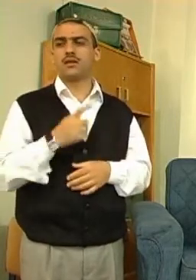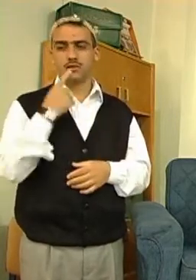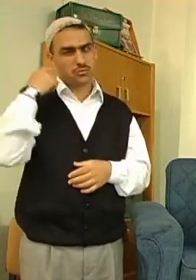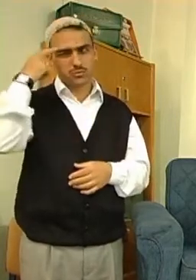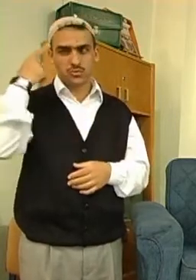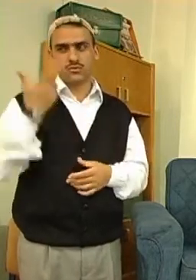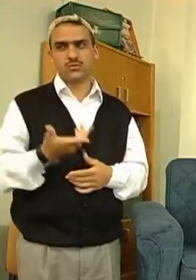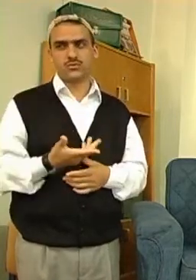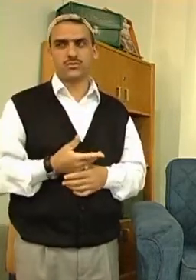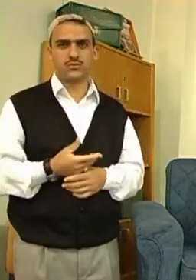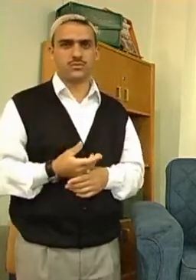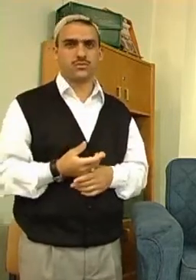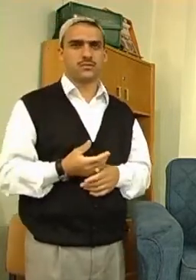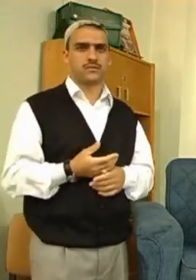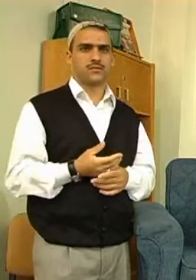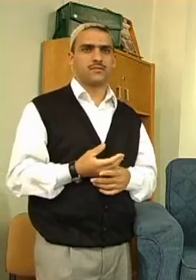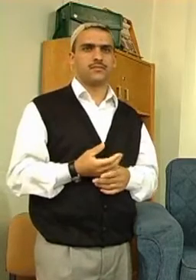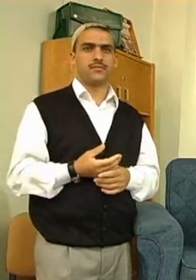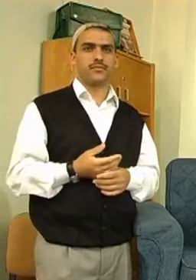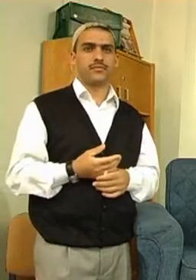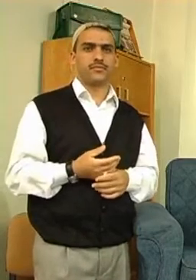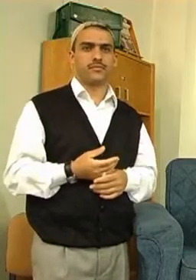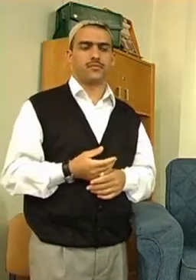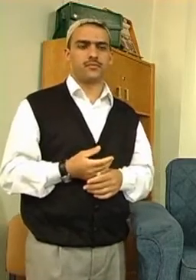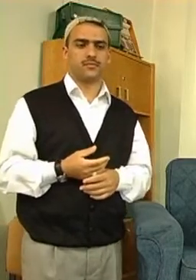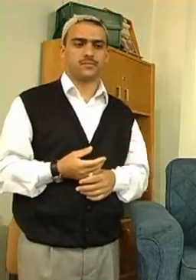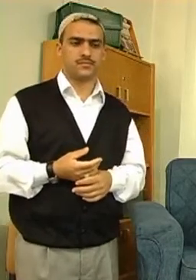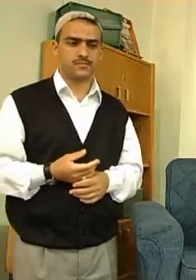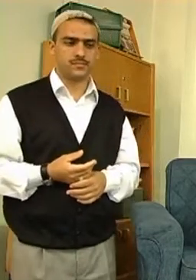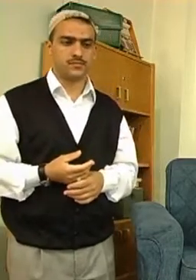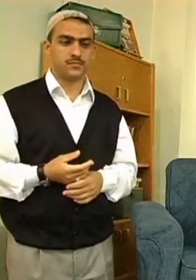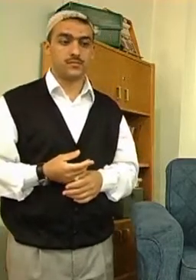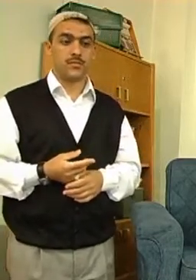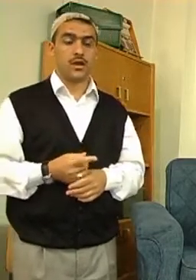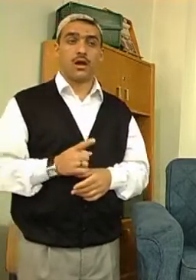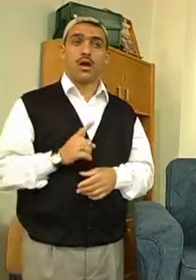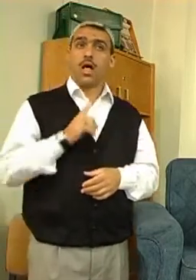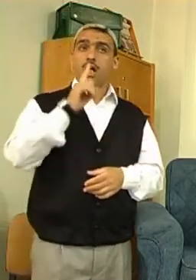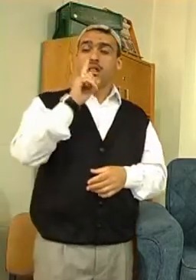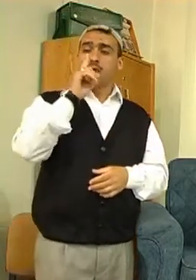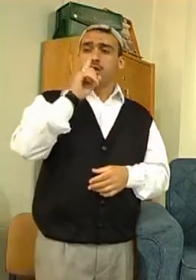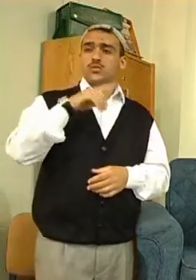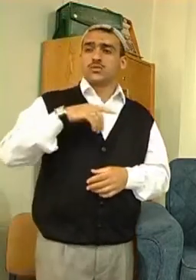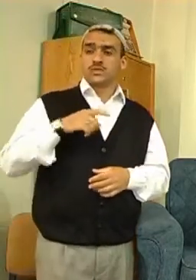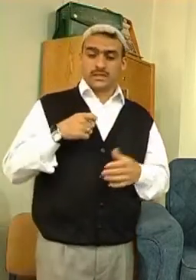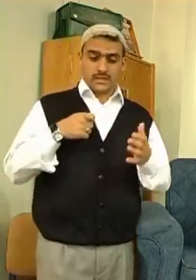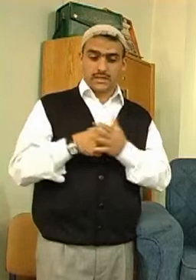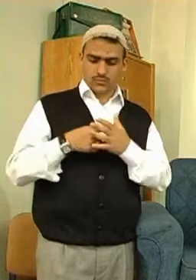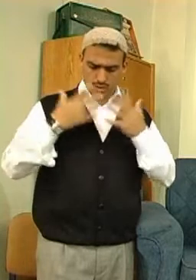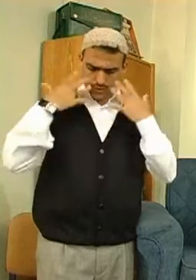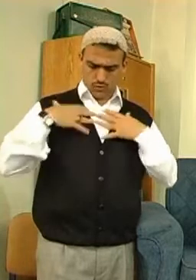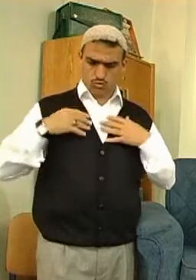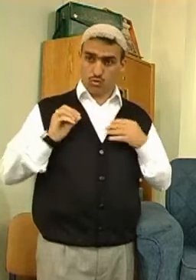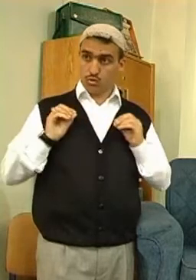şuradan geliyor. Ne kadar çok isme, ne kadar ziyade masarsa o kadar şerefli oluyor bir mahluk. Ne kadar çok isme, ne